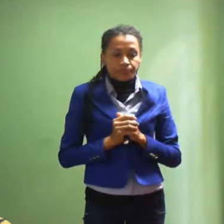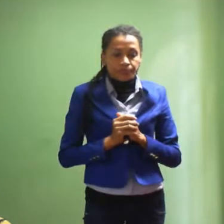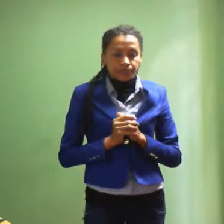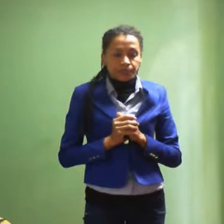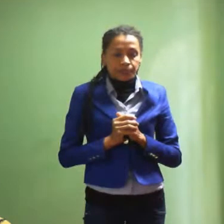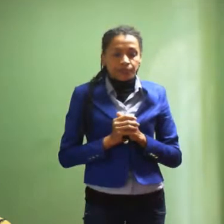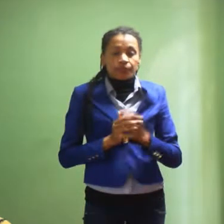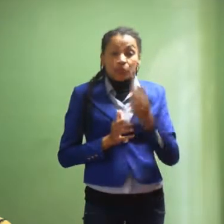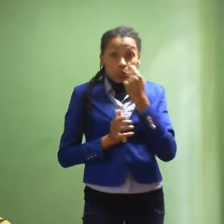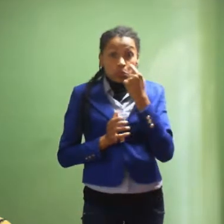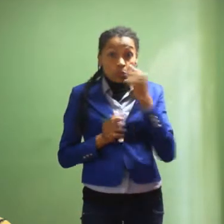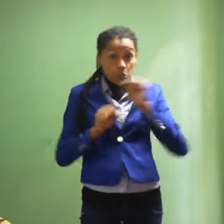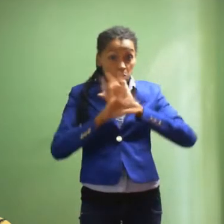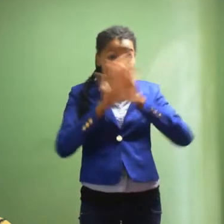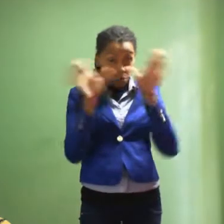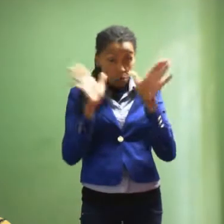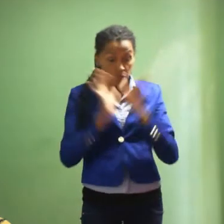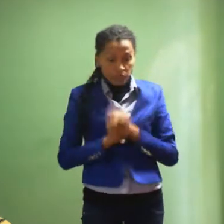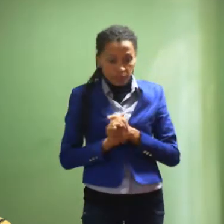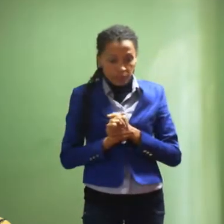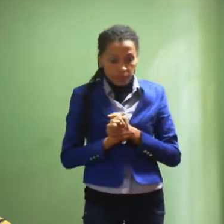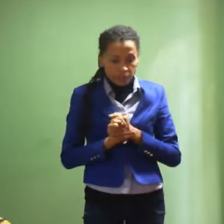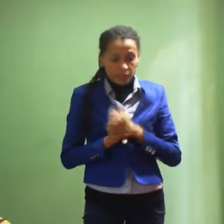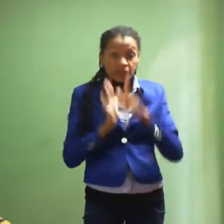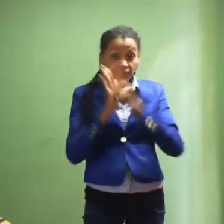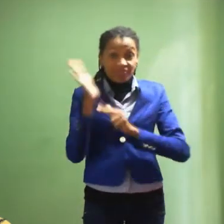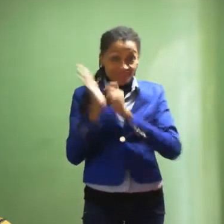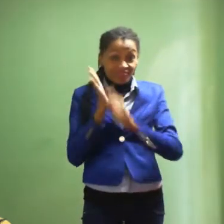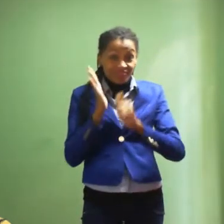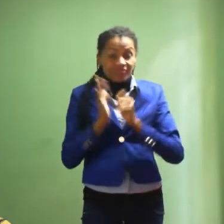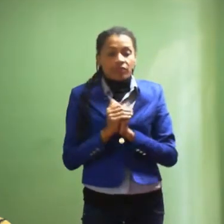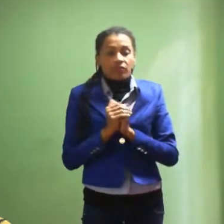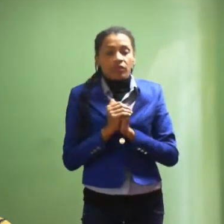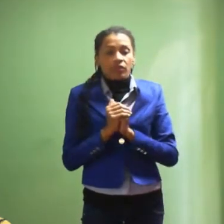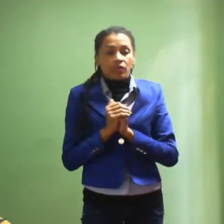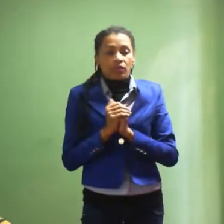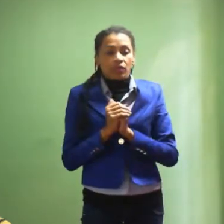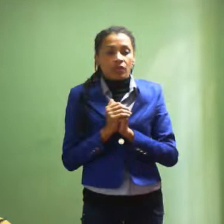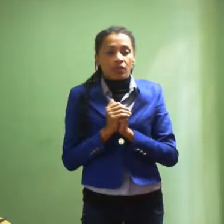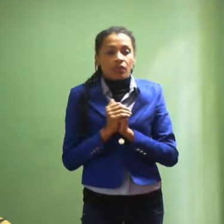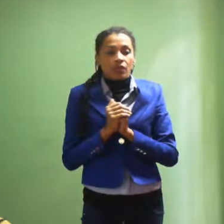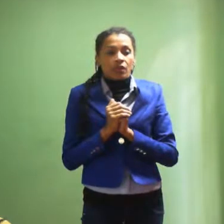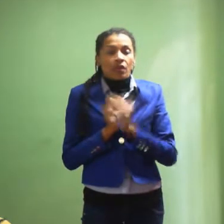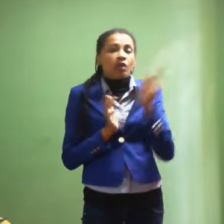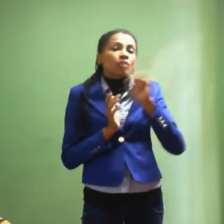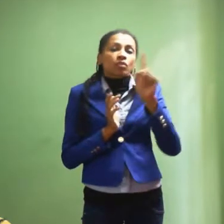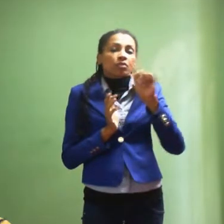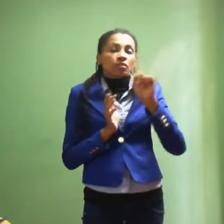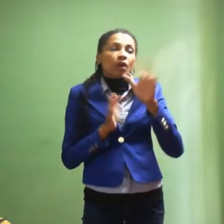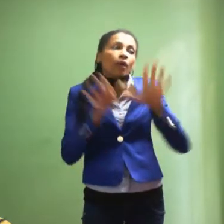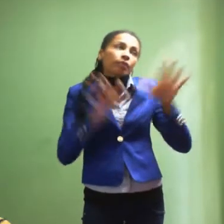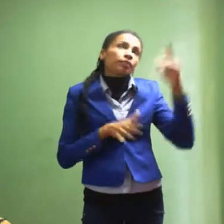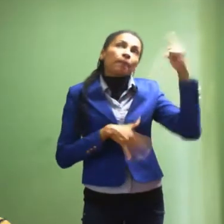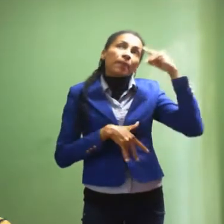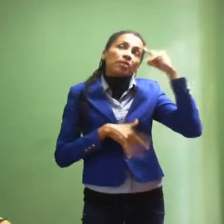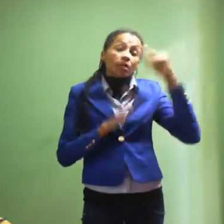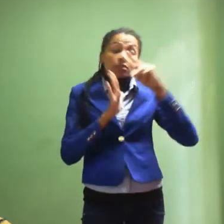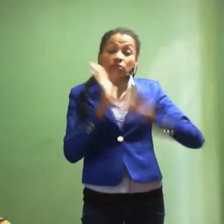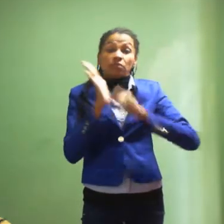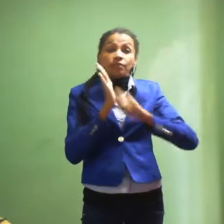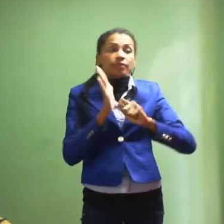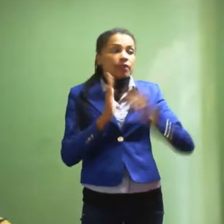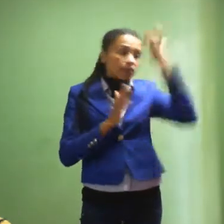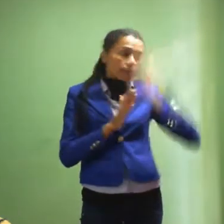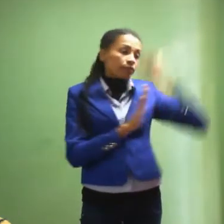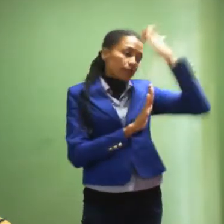Hay que tener una claridad, y es que la lengua escrita no es un instrumento de evaluación. Tenemos que